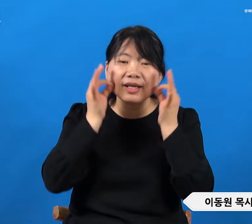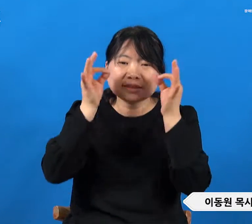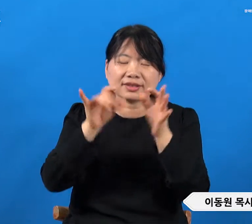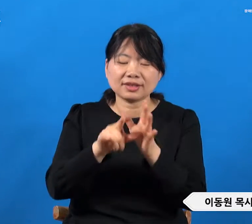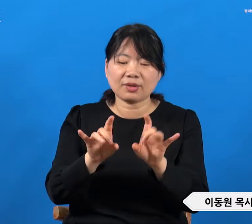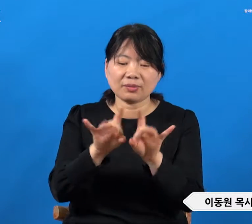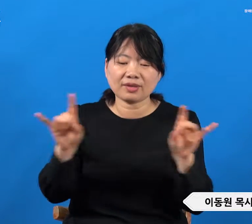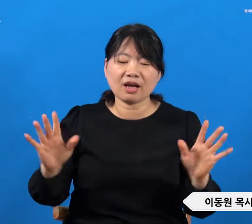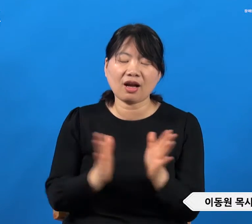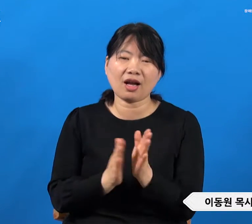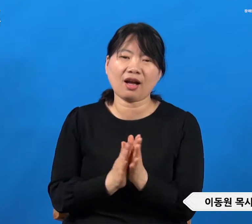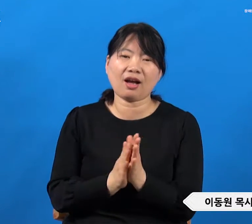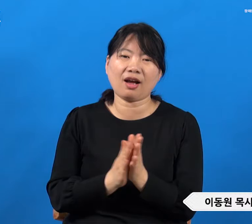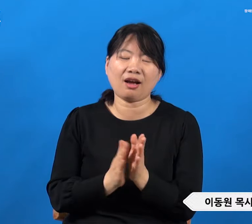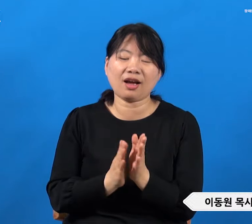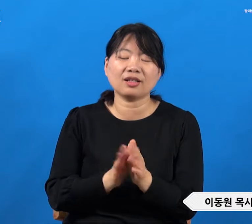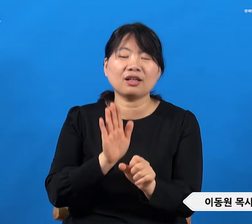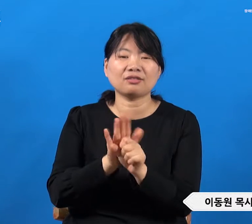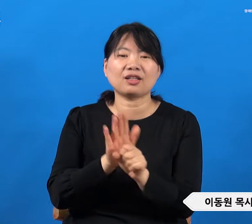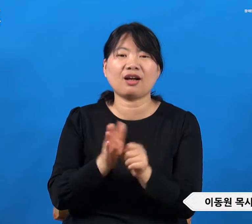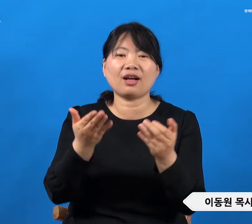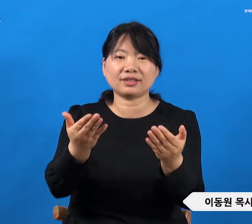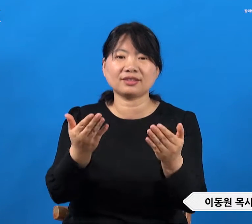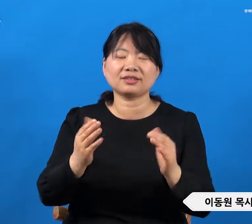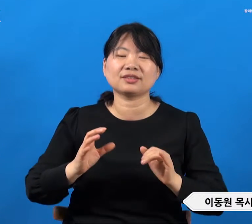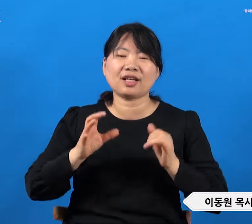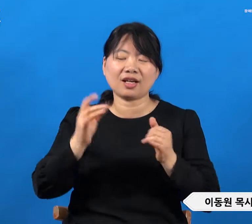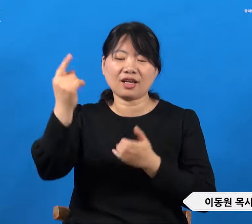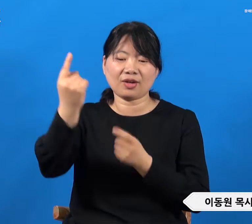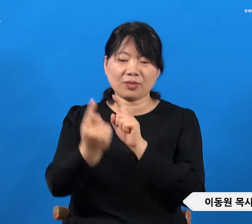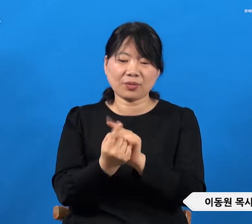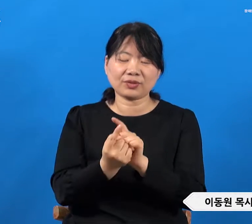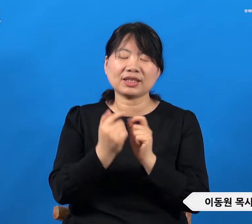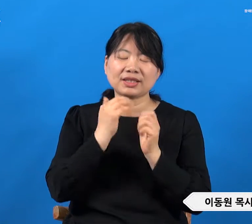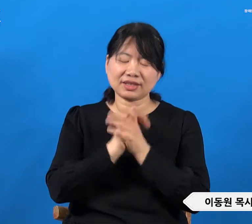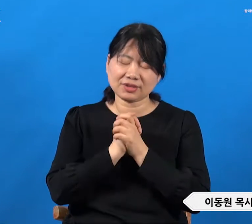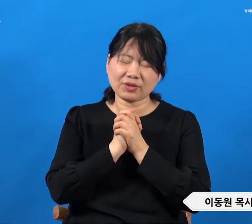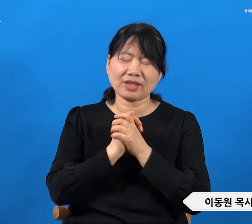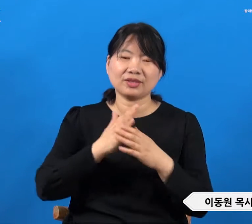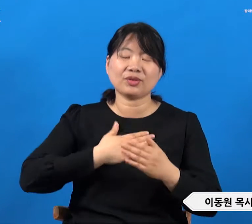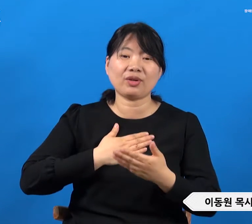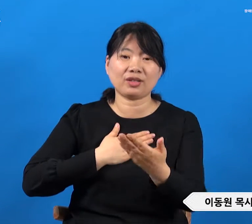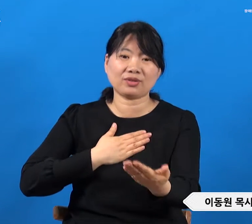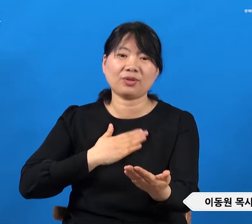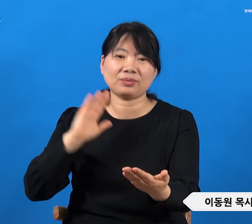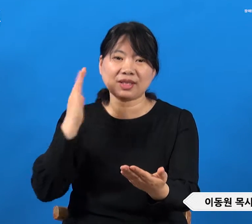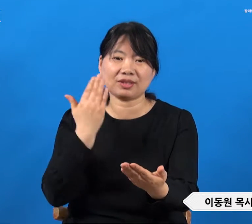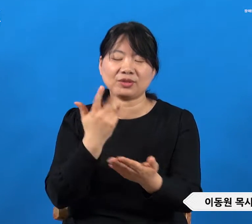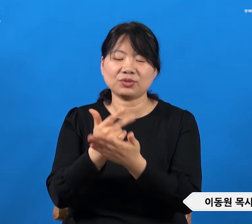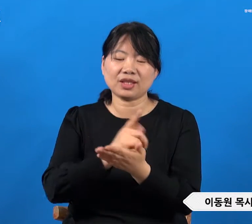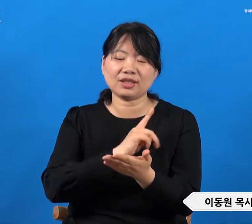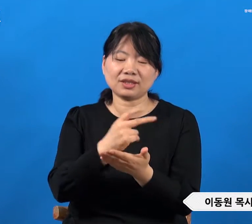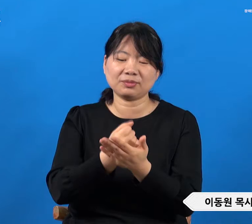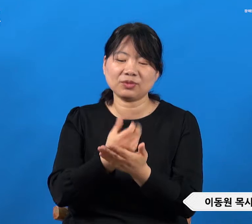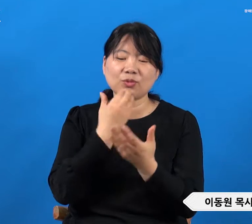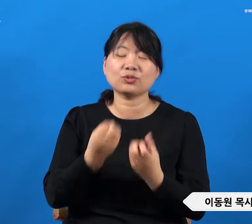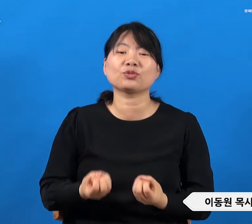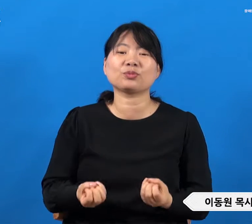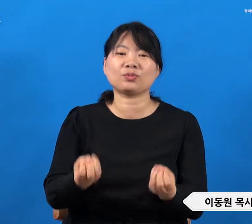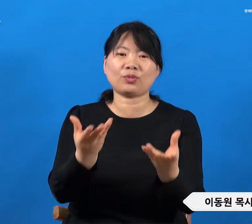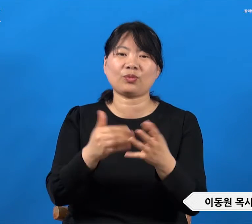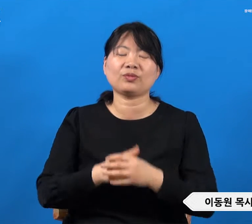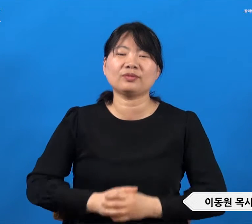애쓸 때마다 박수를 치고 응원하는 나라, 이런 나라가 오기를 기도하는 저와 여러분이 되시기를 주의 이름으로